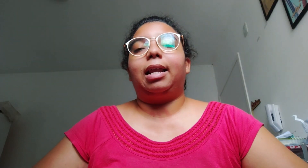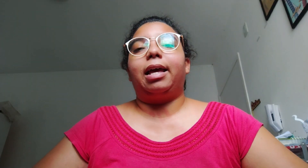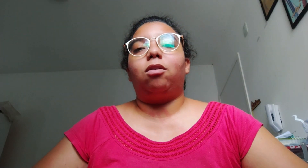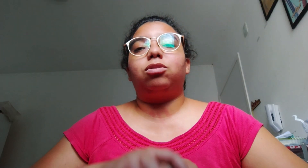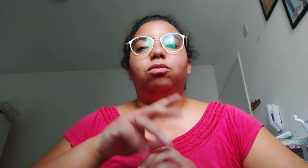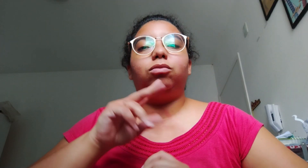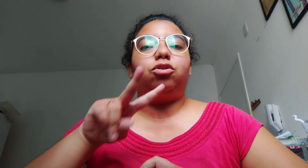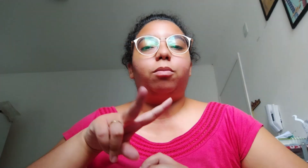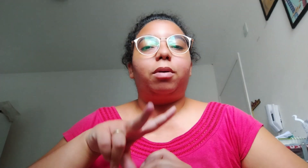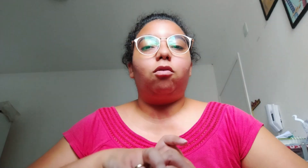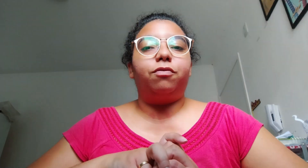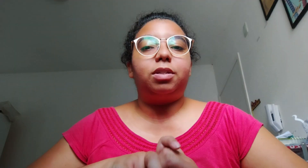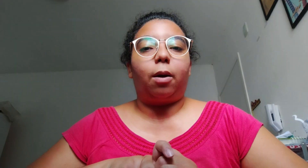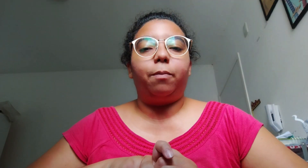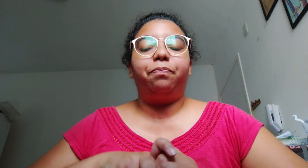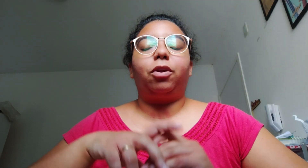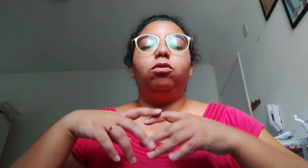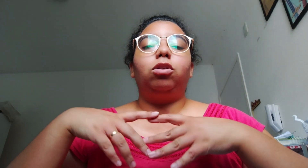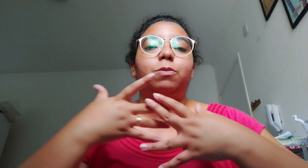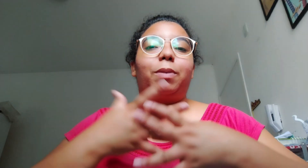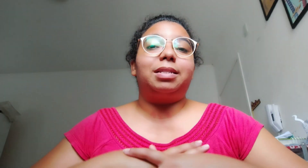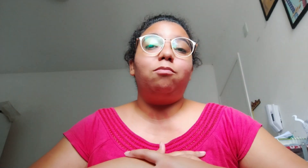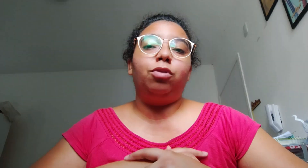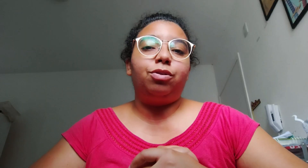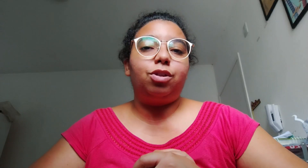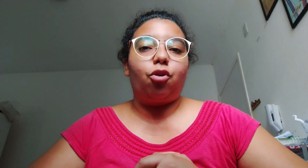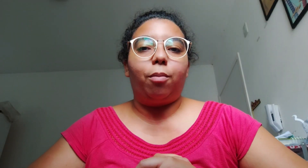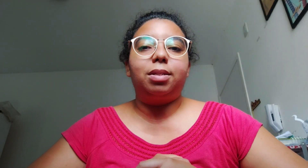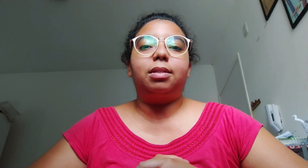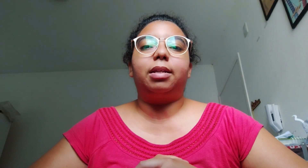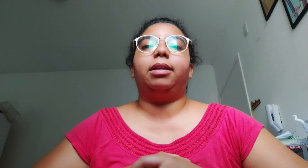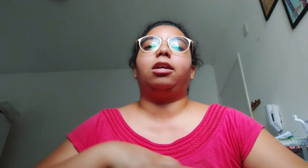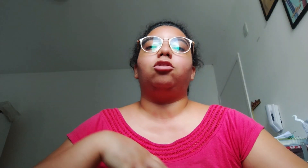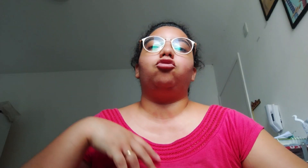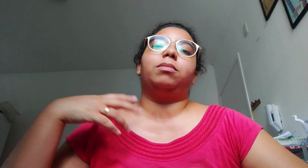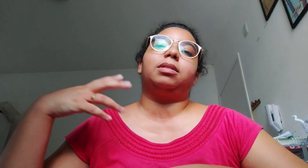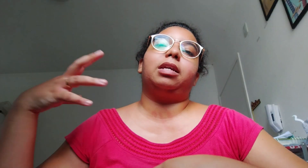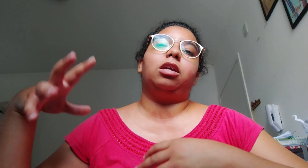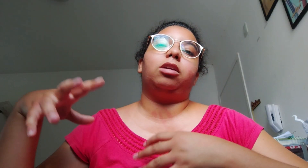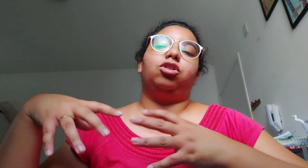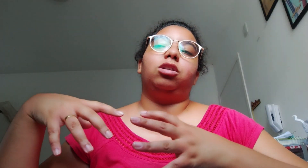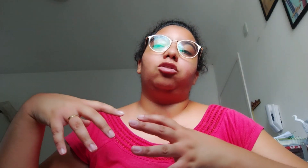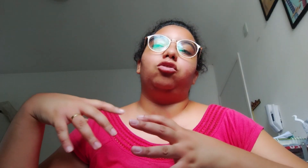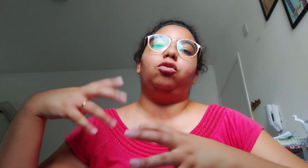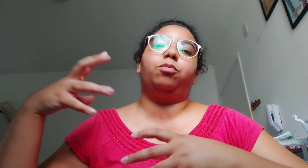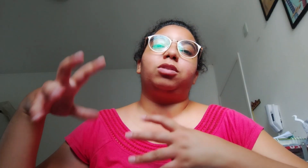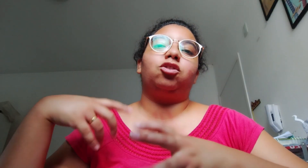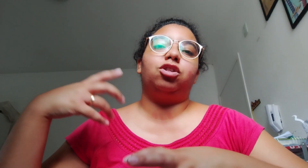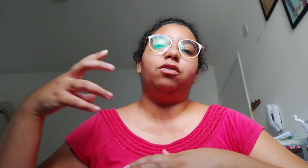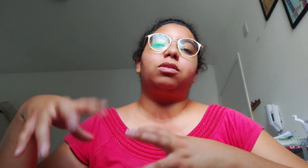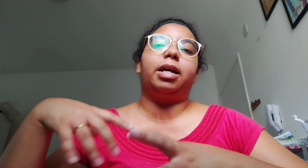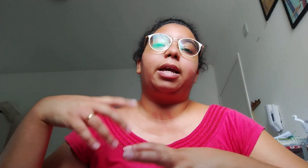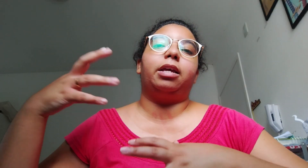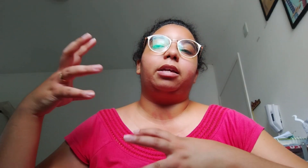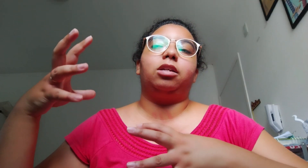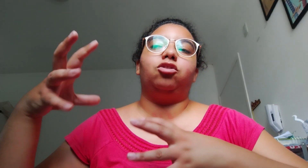o segundo idioma oficial. O nosso país tem muitos idiomas, né? Tem idiomas de grupos nativos, né?